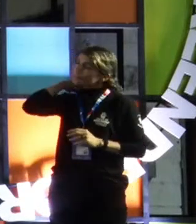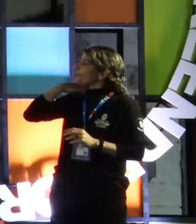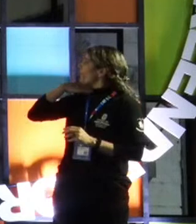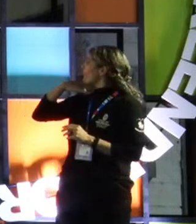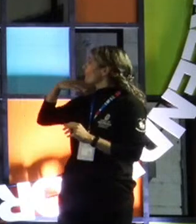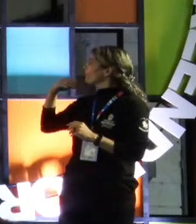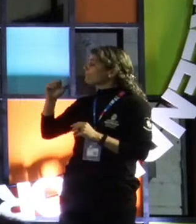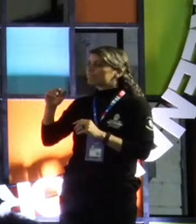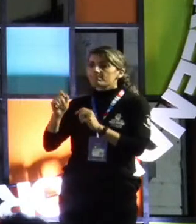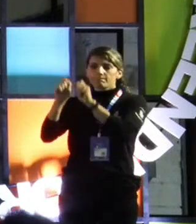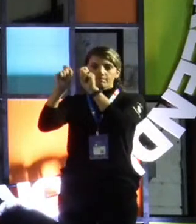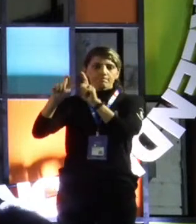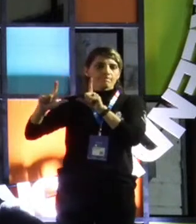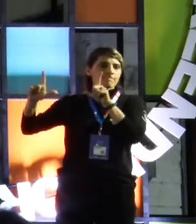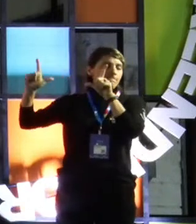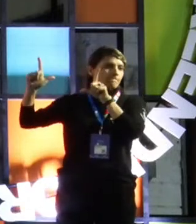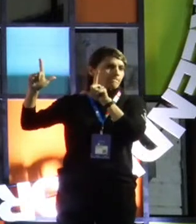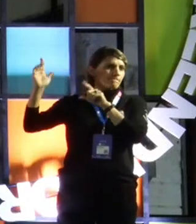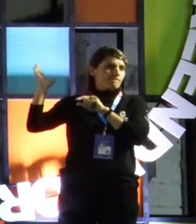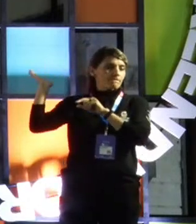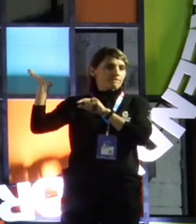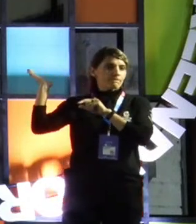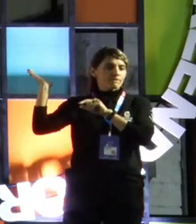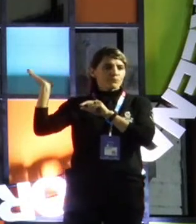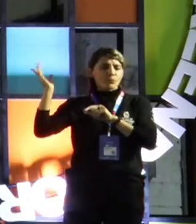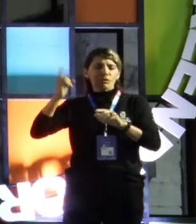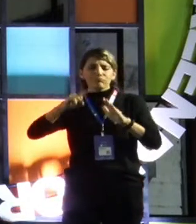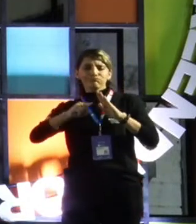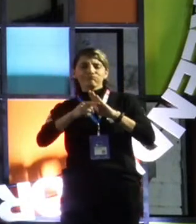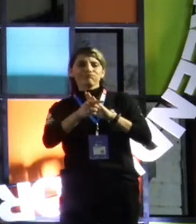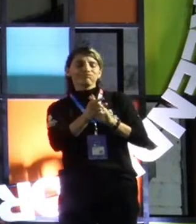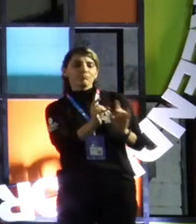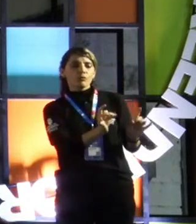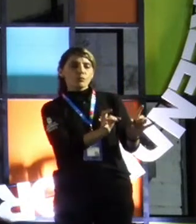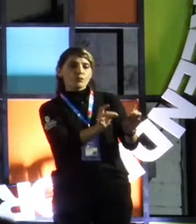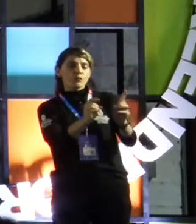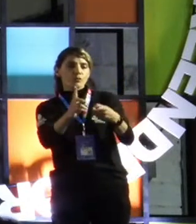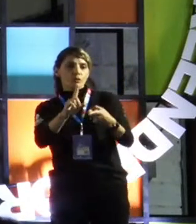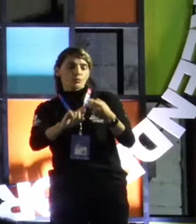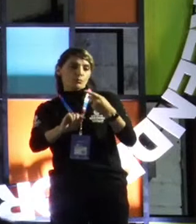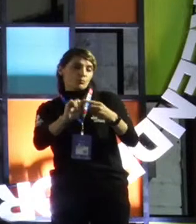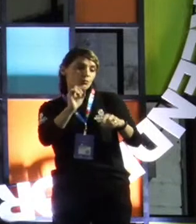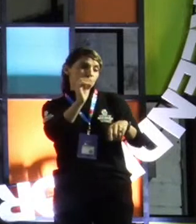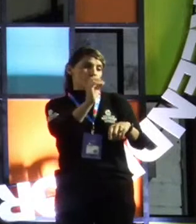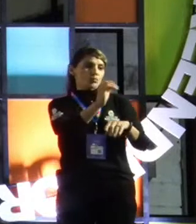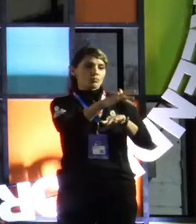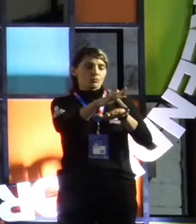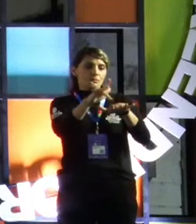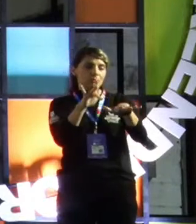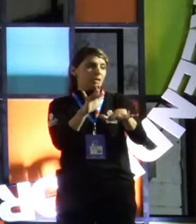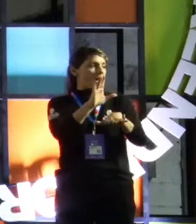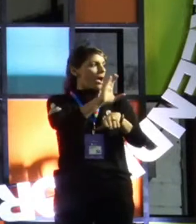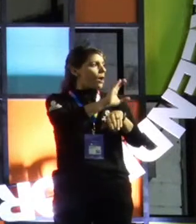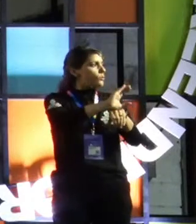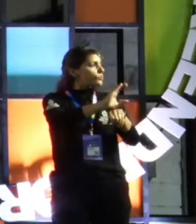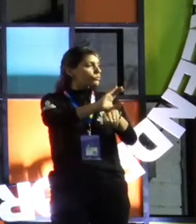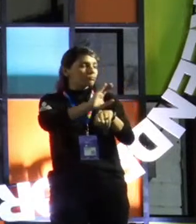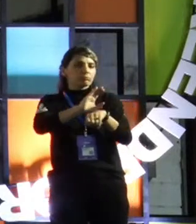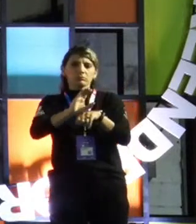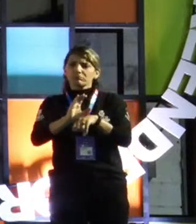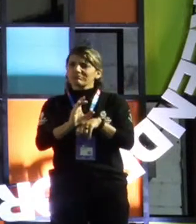Próximo bloco aqui, entrando mais a fundo na venda de produtos digitais, cursos online, e-books, presets de edição de